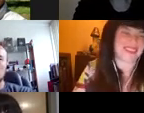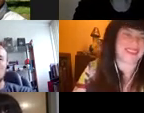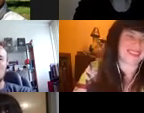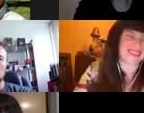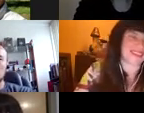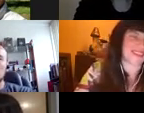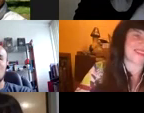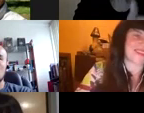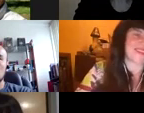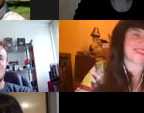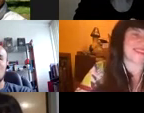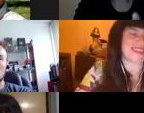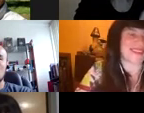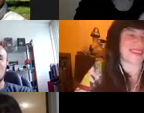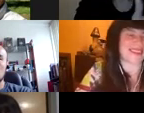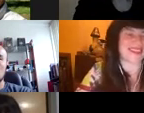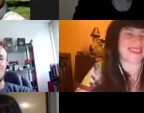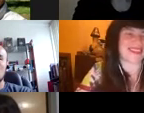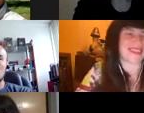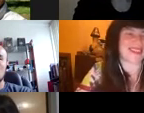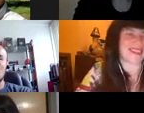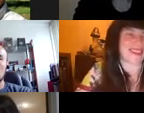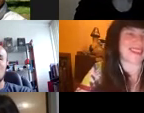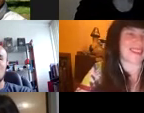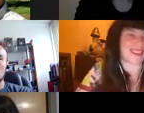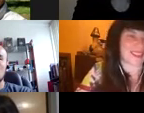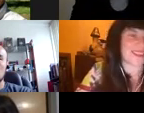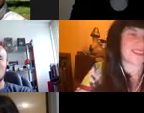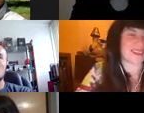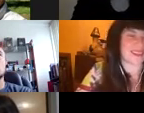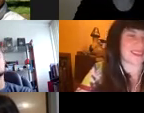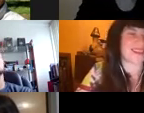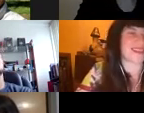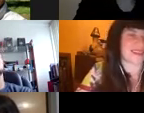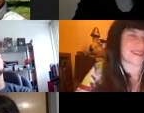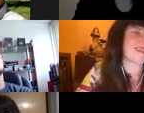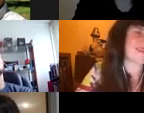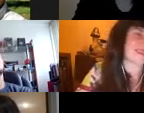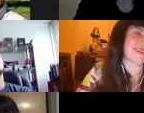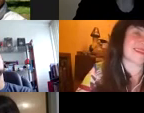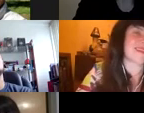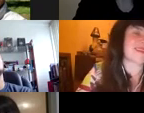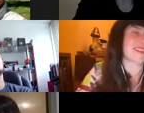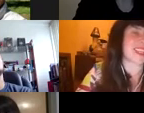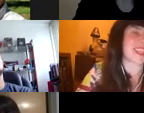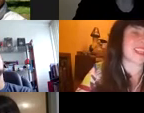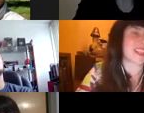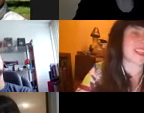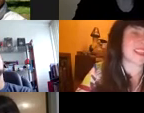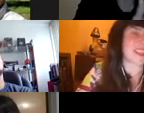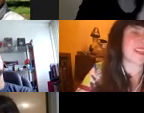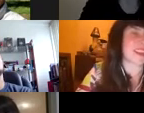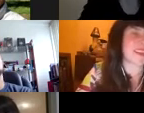Entonces son movimientos no manuales que están gramaticalizados y que en este caso, por lo tanto, no tienen una función complementaria para